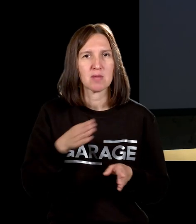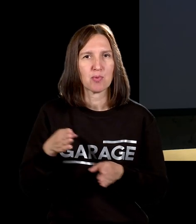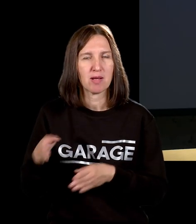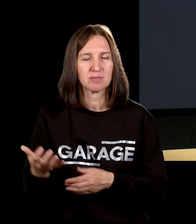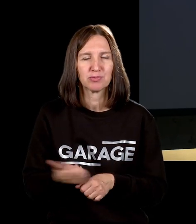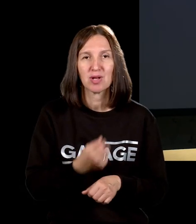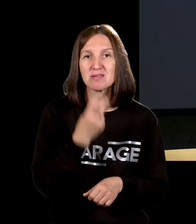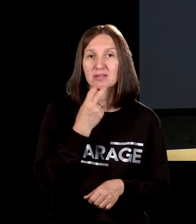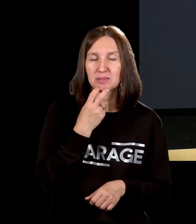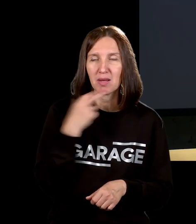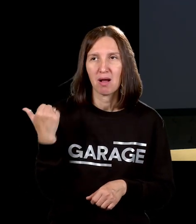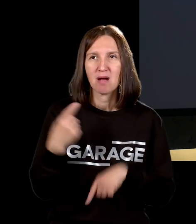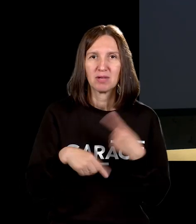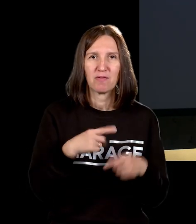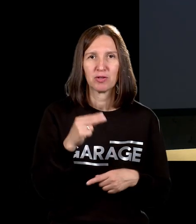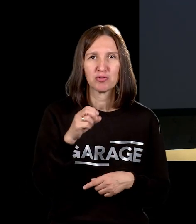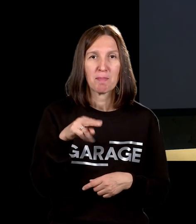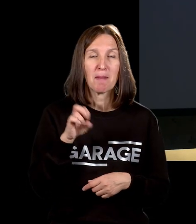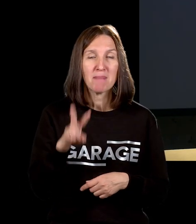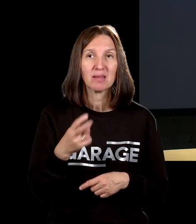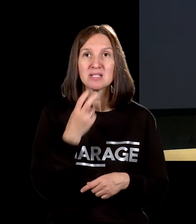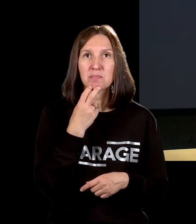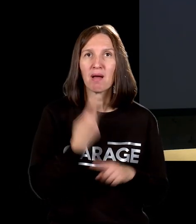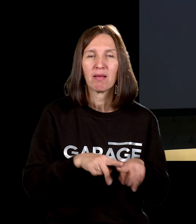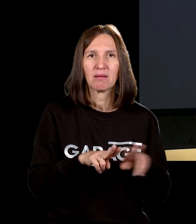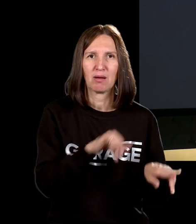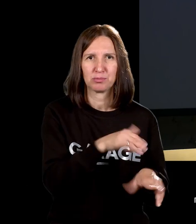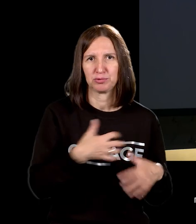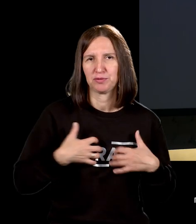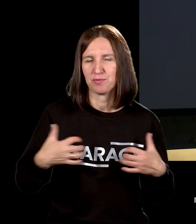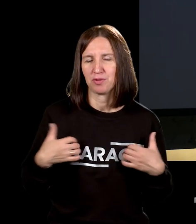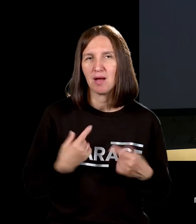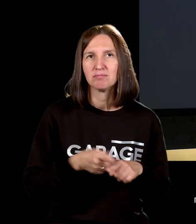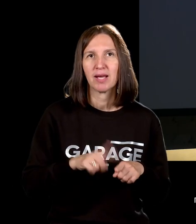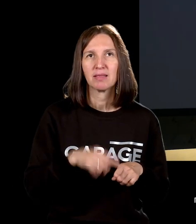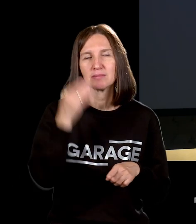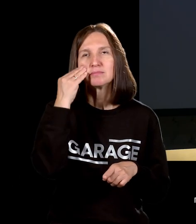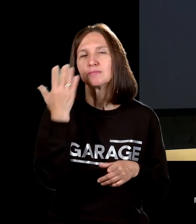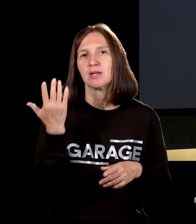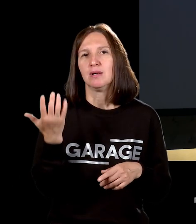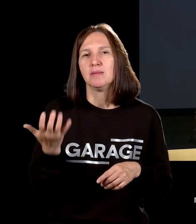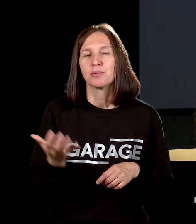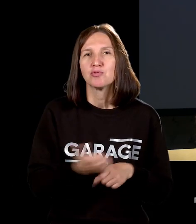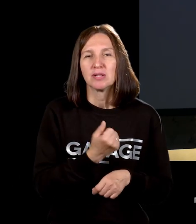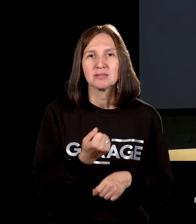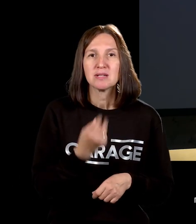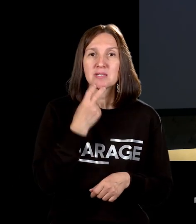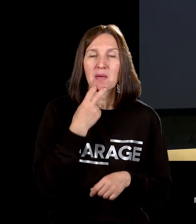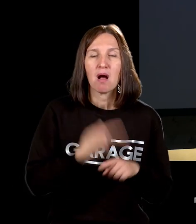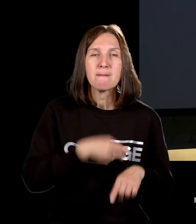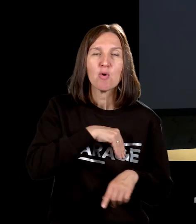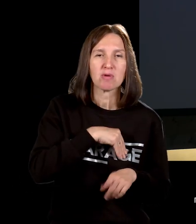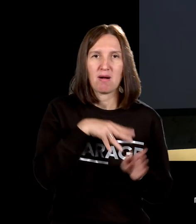как говорит Джейк Чепмен, это то, что в человеке есть от животного. Это то, что ставит его за пределы